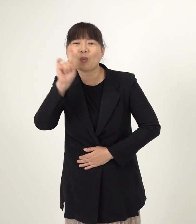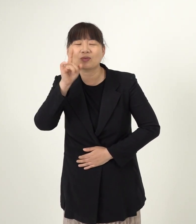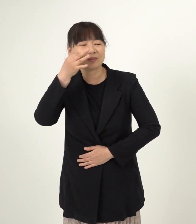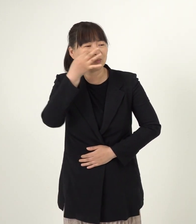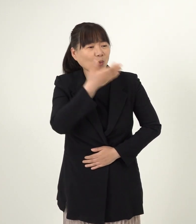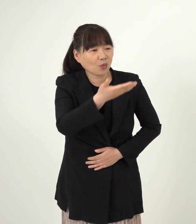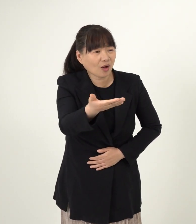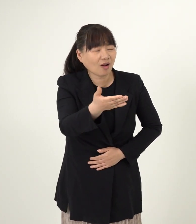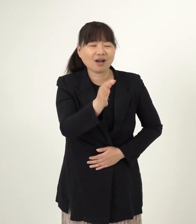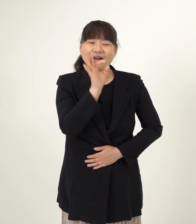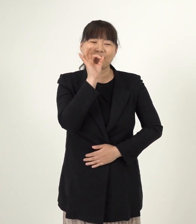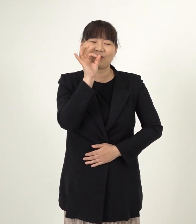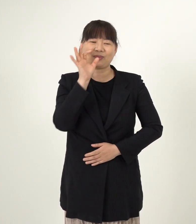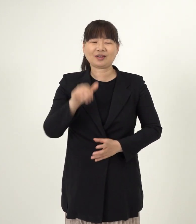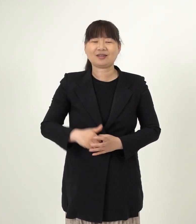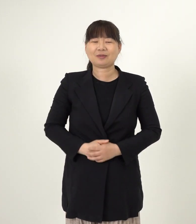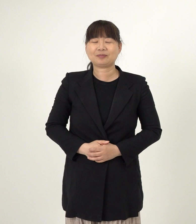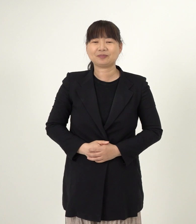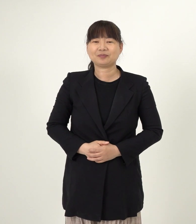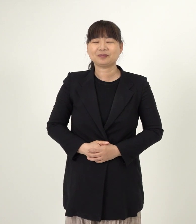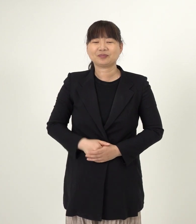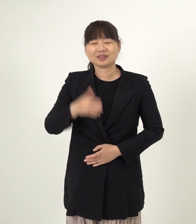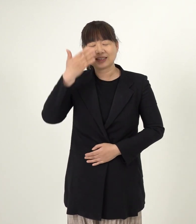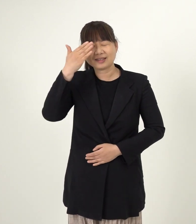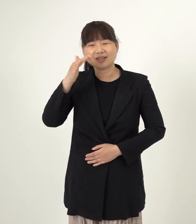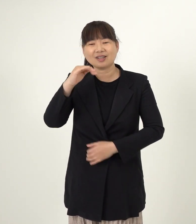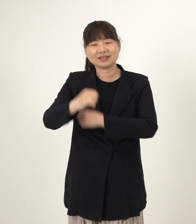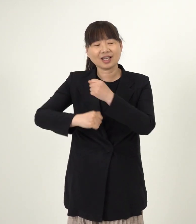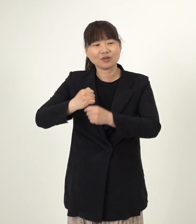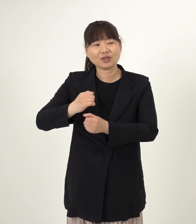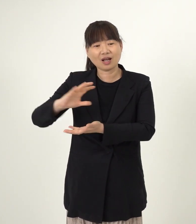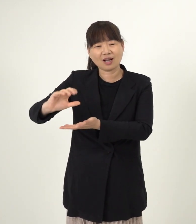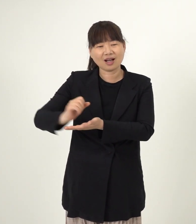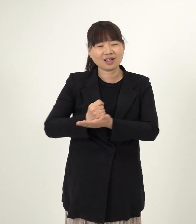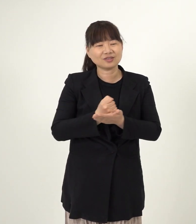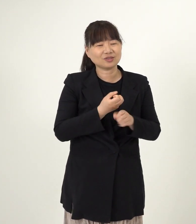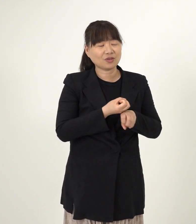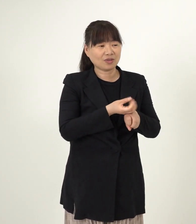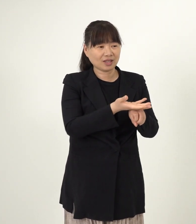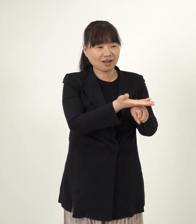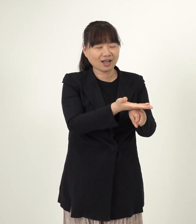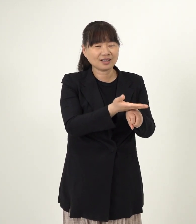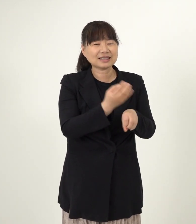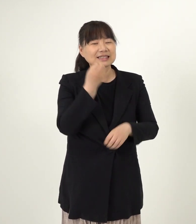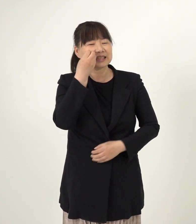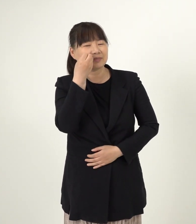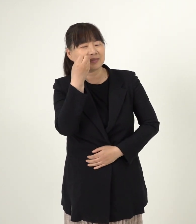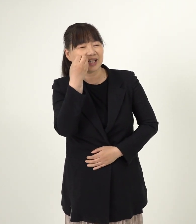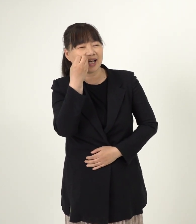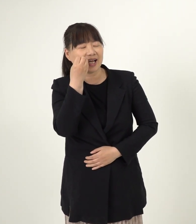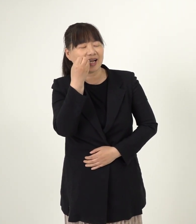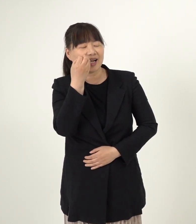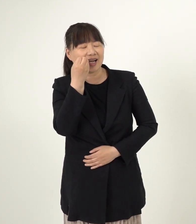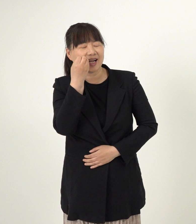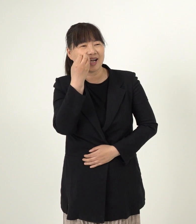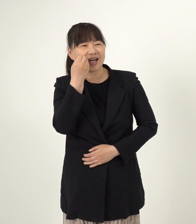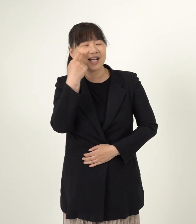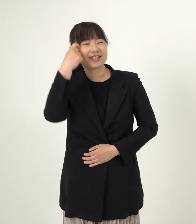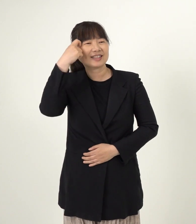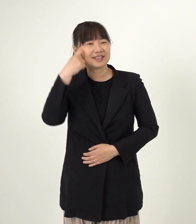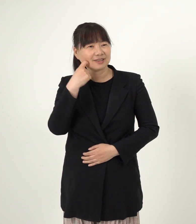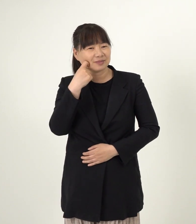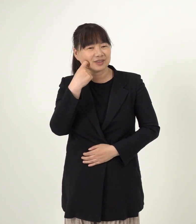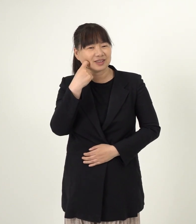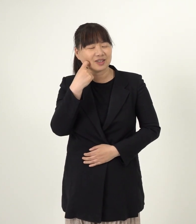없어요. 이 낯선 자유가 가져다 주는 이 신비함, 그것이